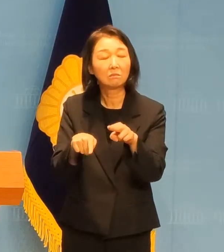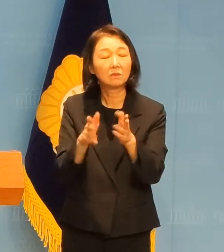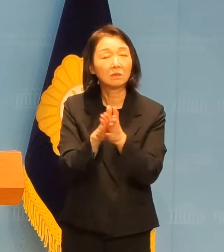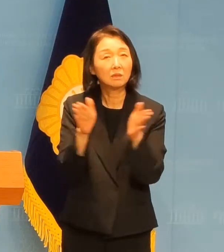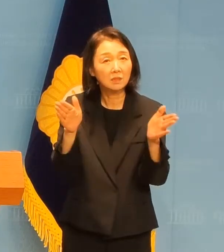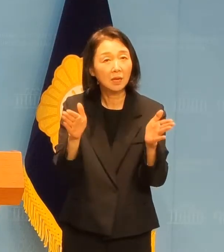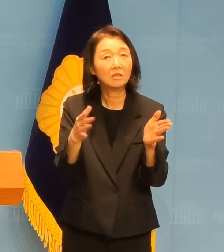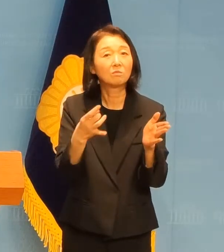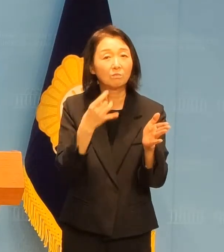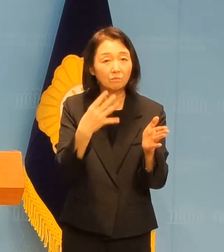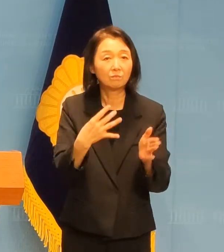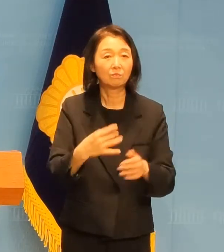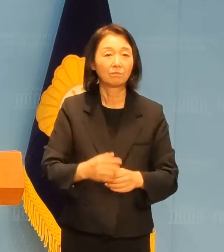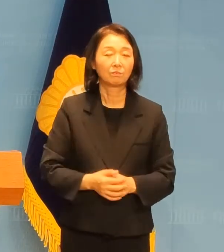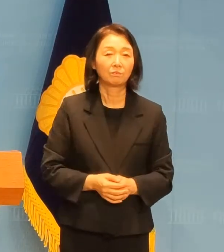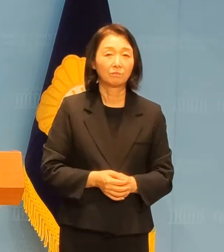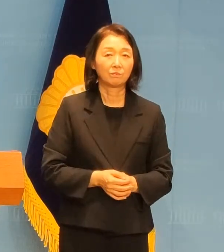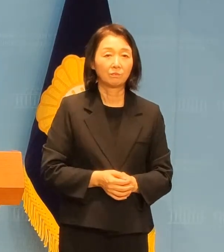시작일 뿐입니다.